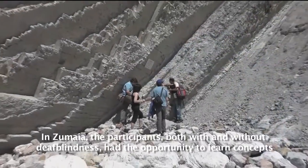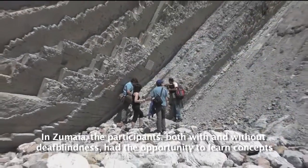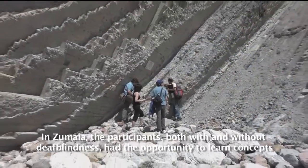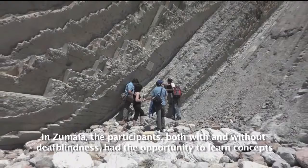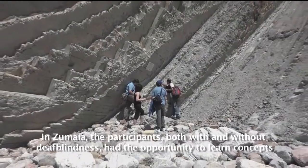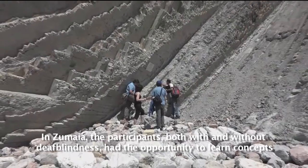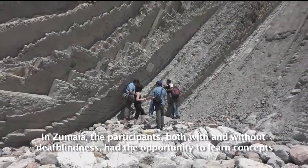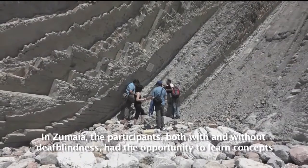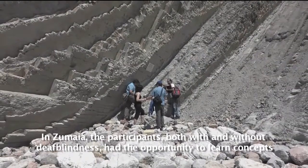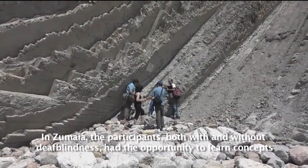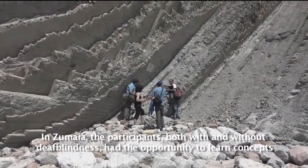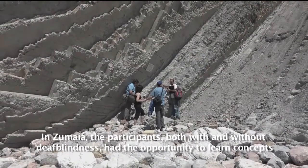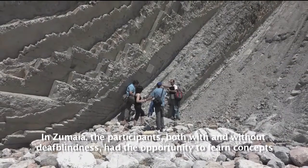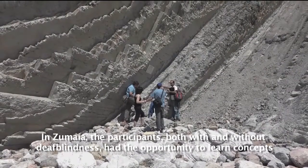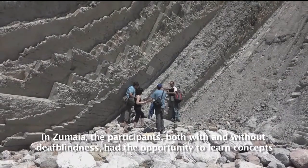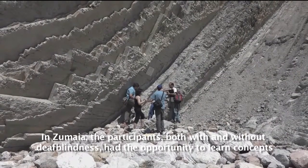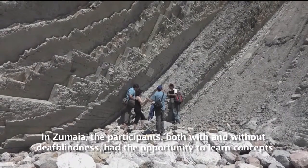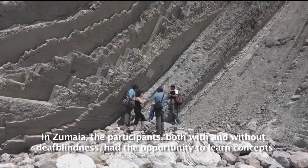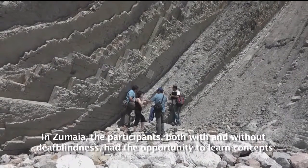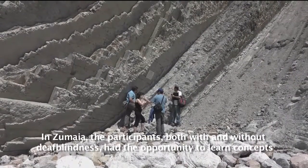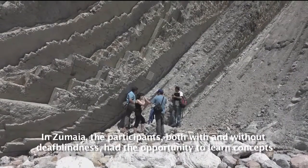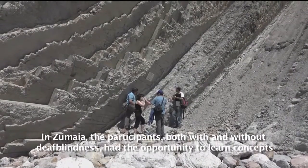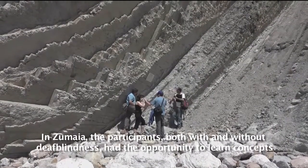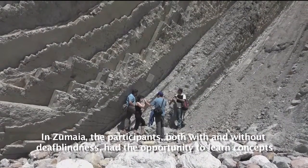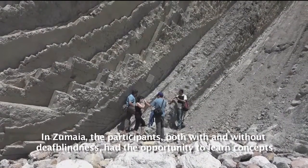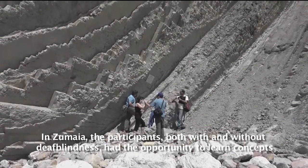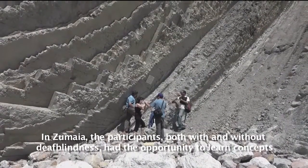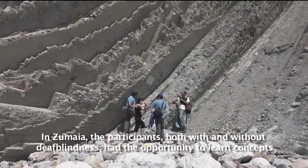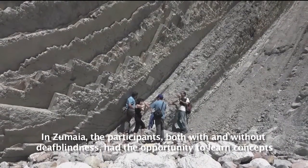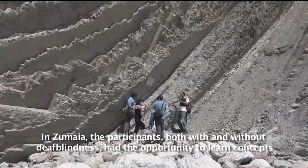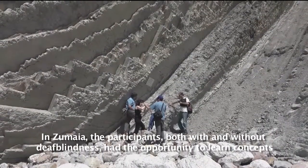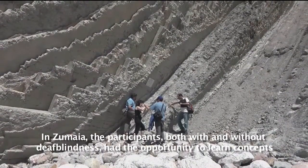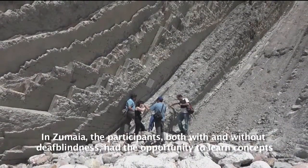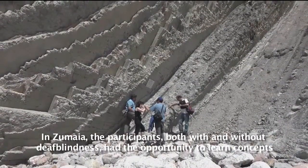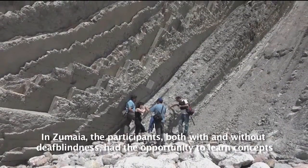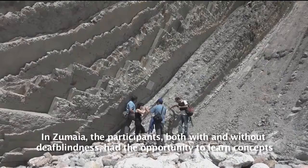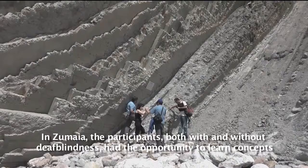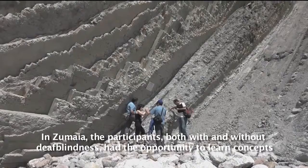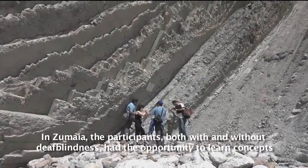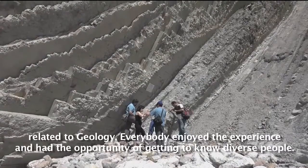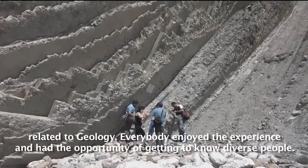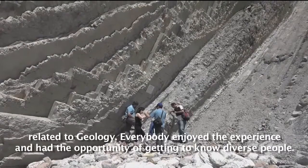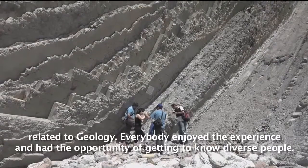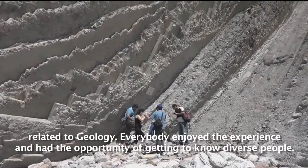En Zumaya, los participantes con y sin sordoceguera tuvieron la oportunidad de aprender conceptos relacionados con la